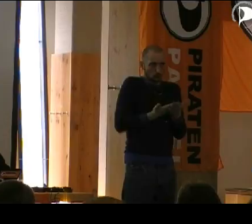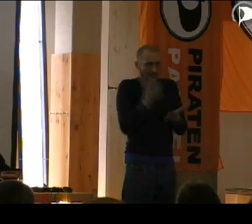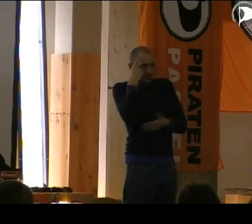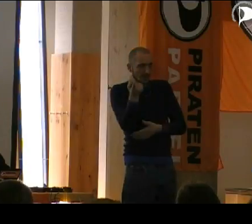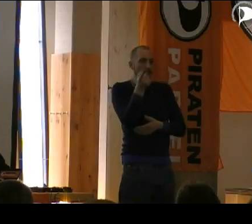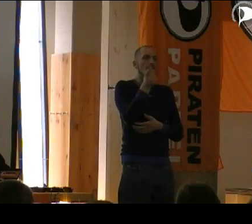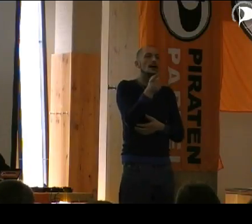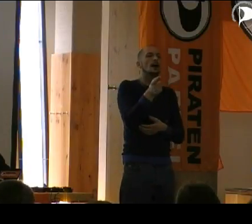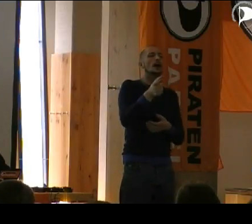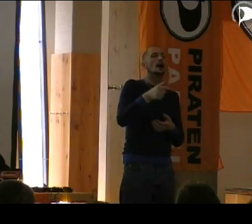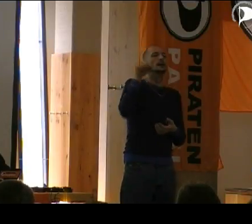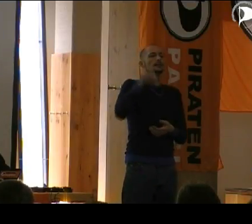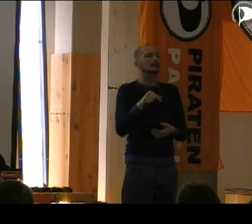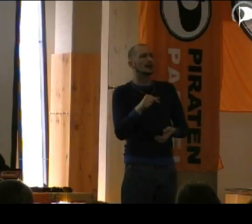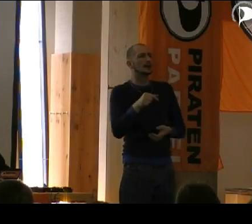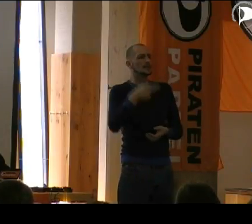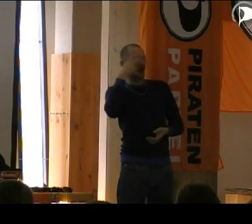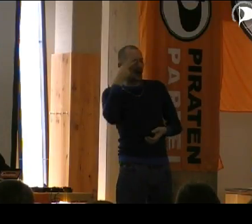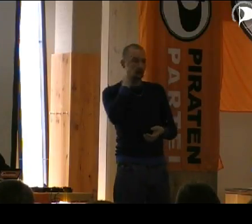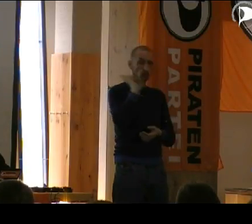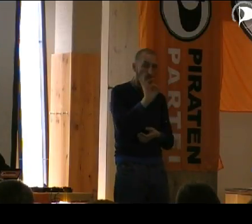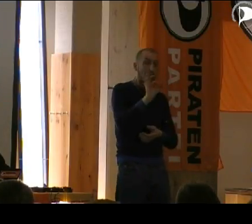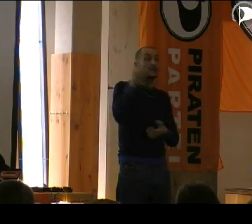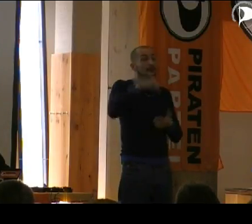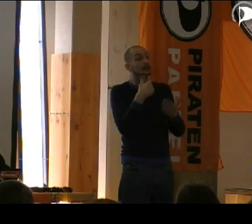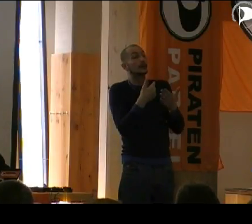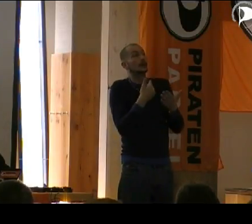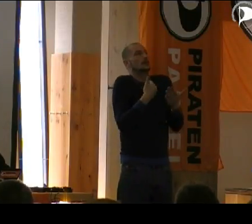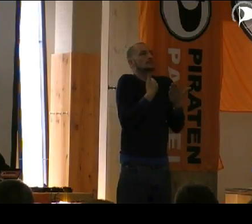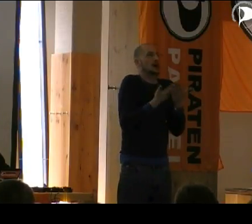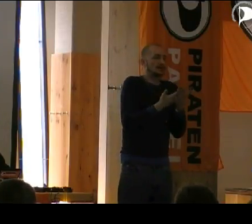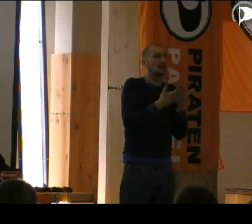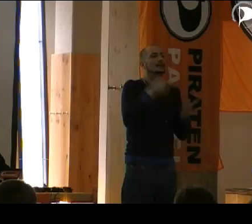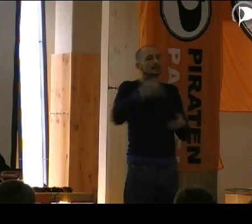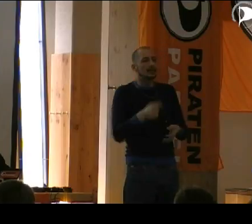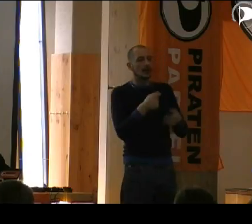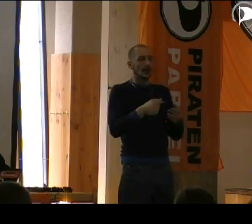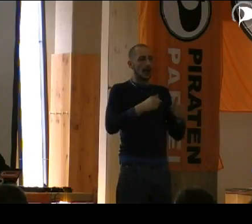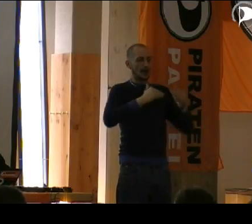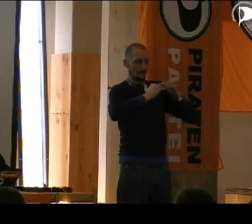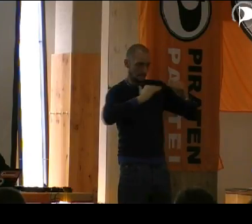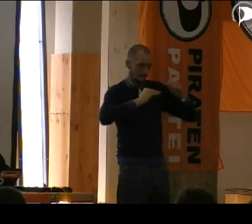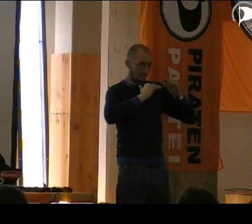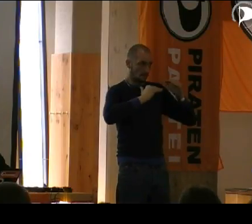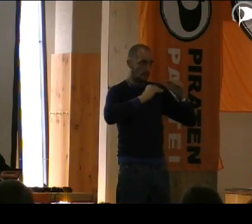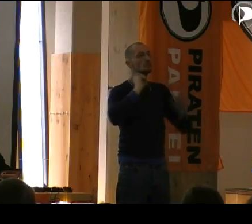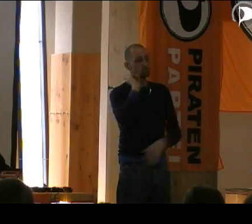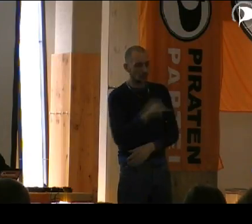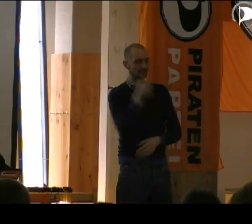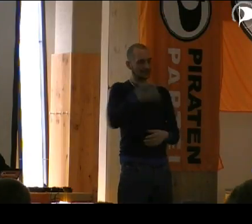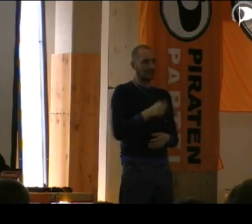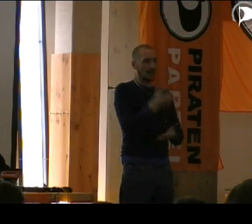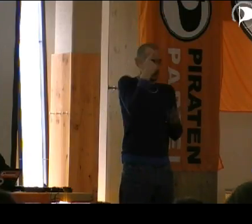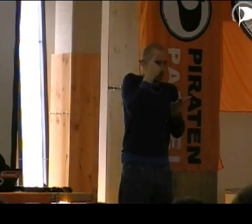deswegen sofort ziehen weil ist wie eben sich solche themen bietet pdf versionen grundeinkommen oder selbst auch ein